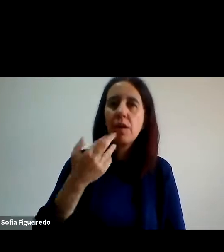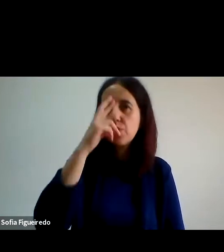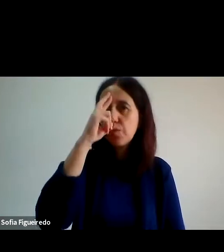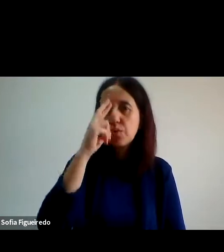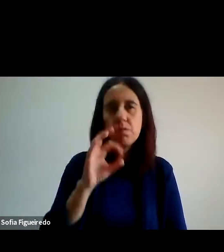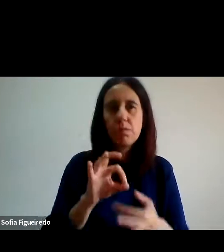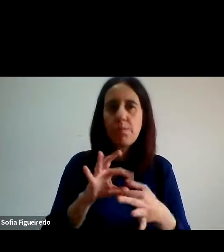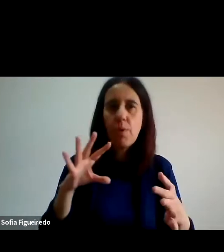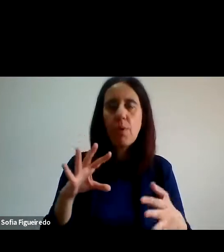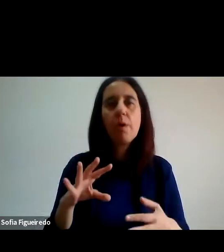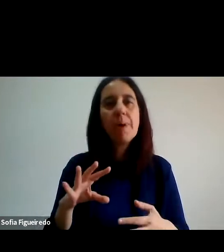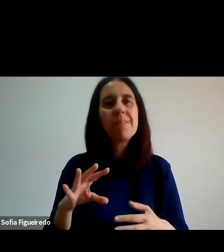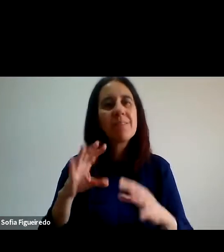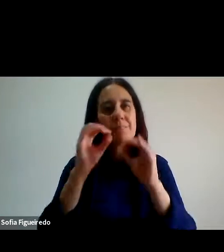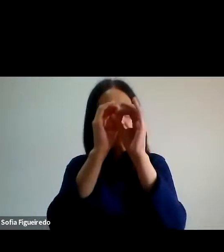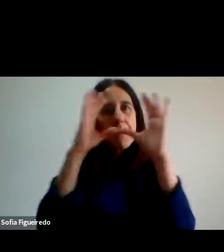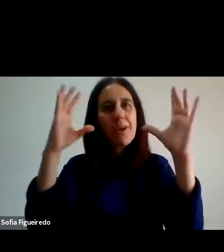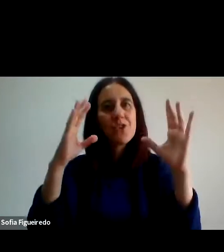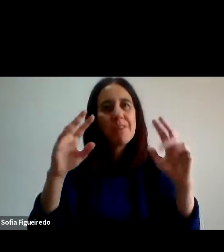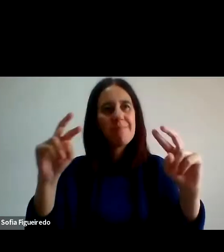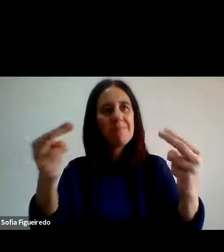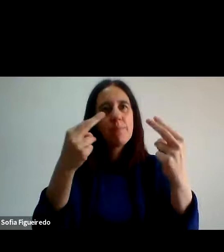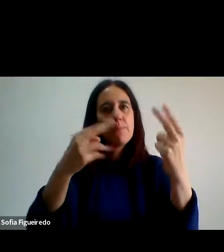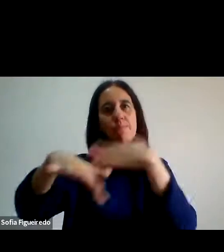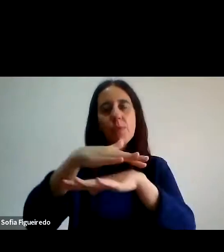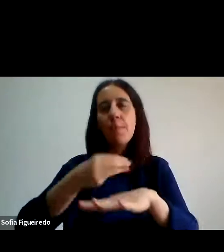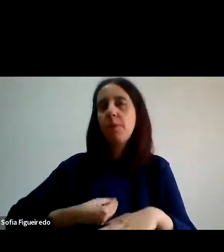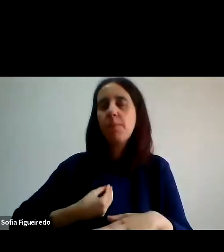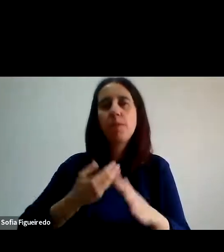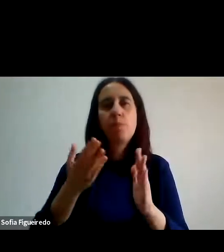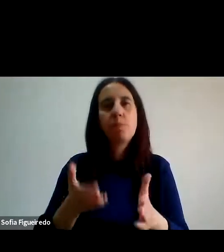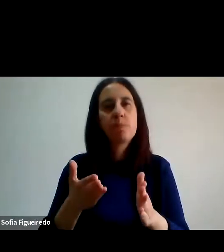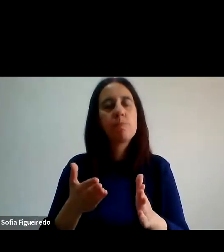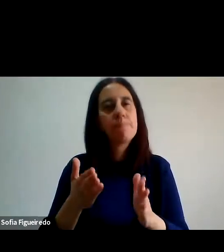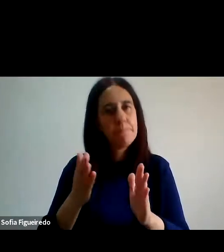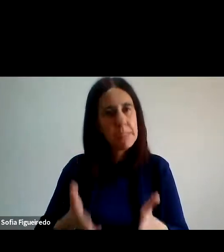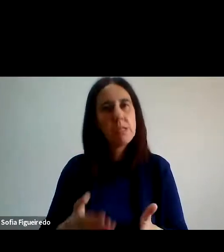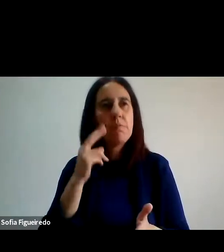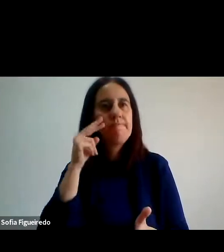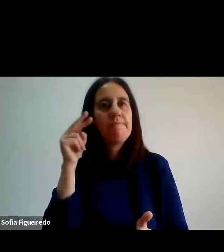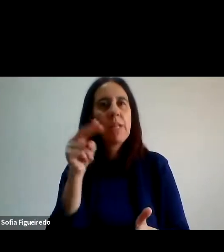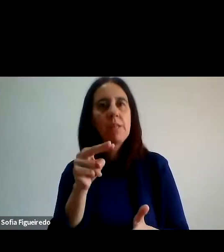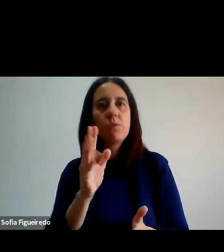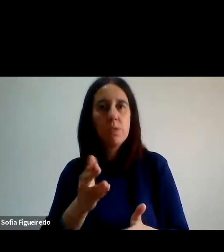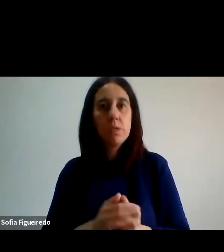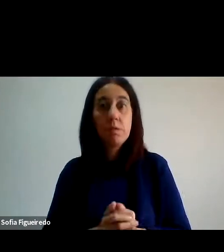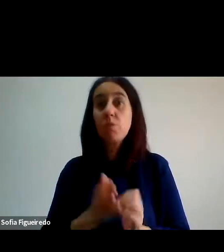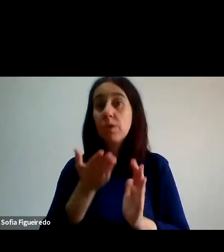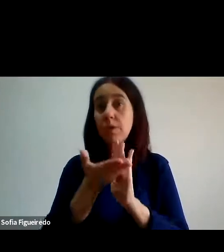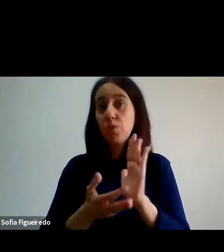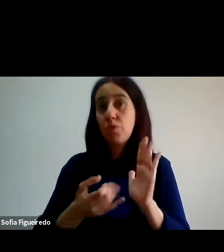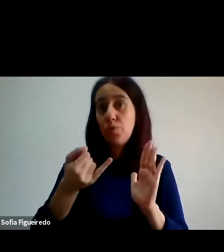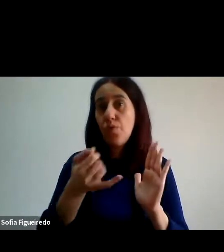uma componente de imagem pública que de facto nós devemos estar preocupados, nós devemos estar atentos. E é por isso que há aqui um conjunto de dimensões que eu aqui vou agora